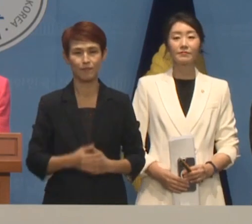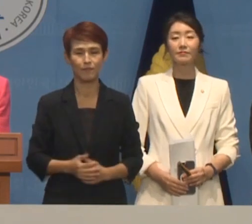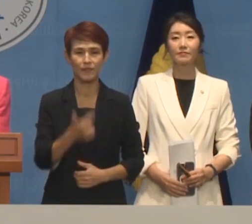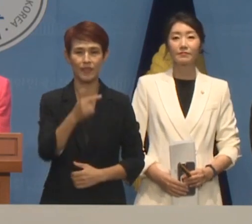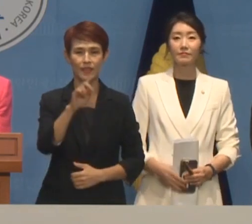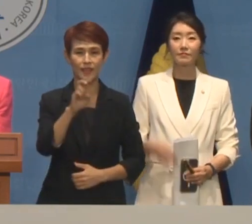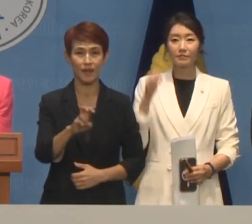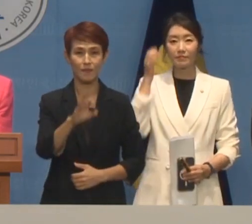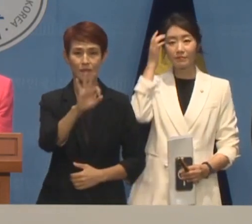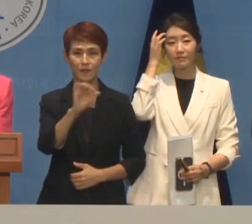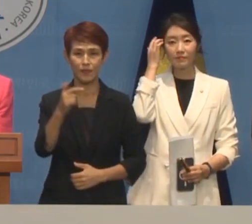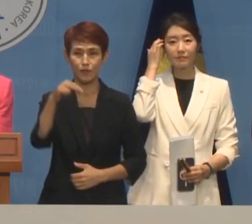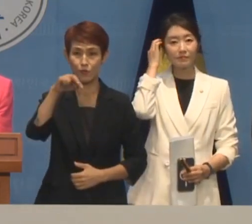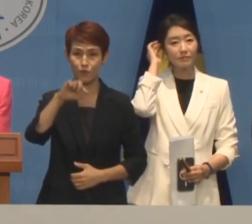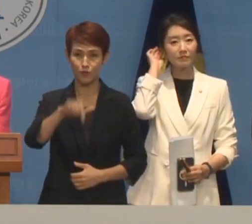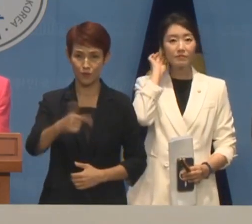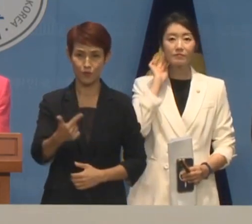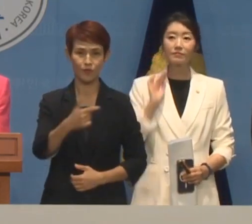남인순 의원님 오셨습니다.